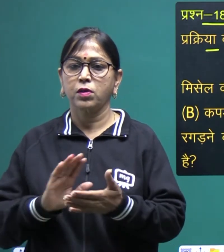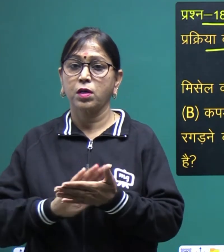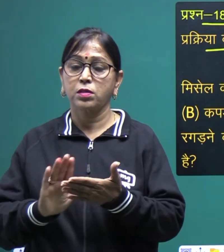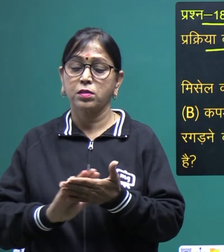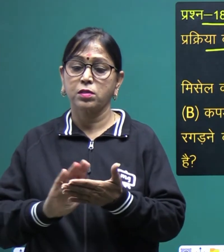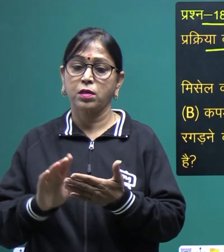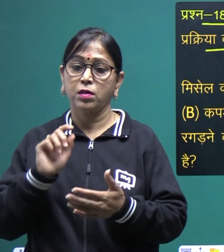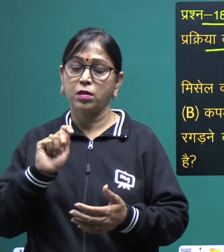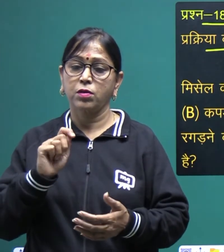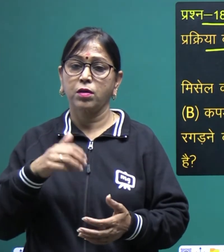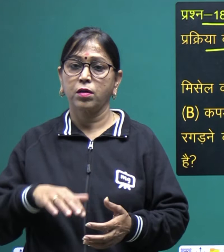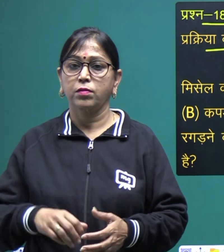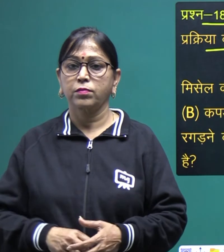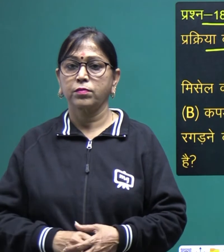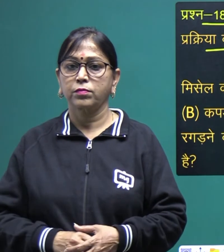की